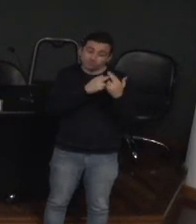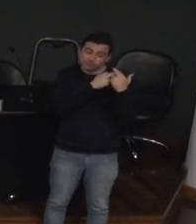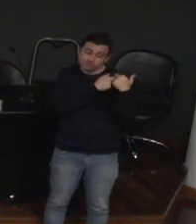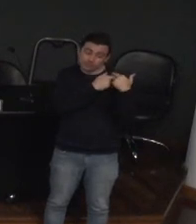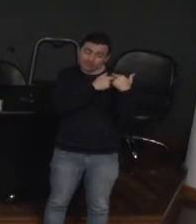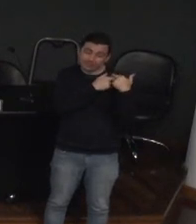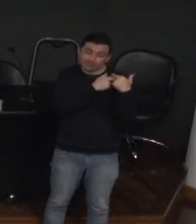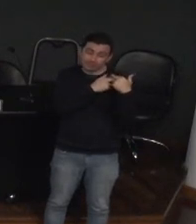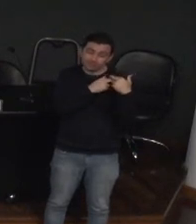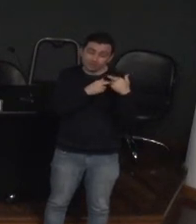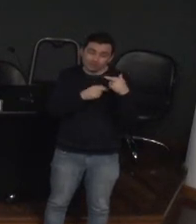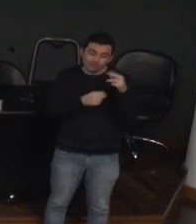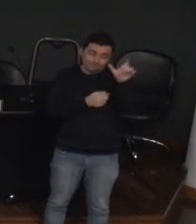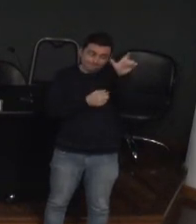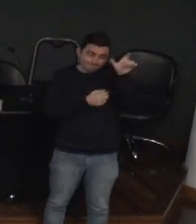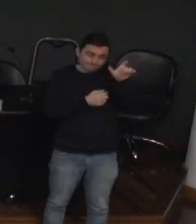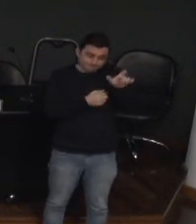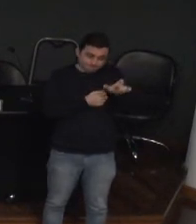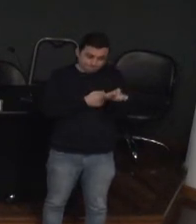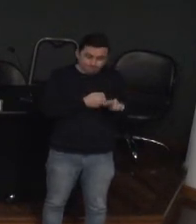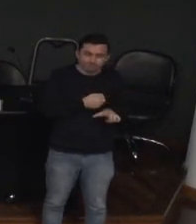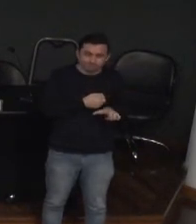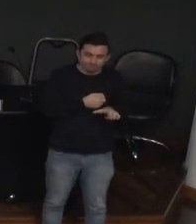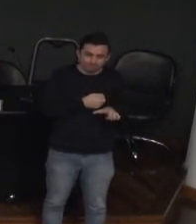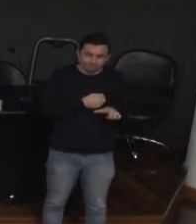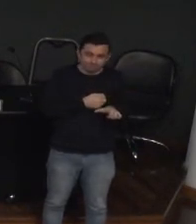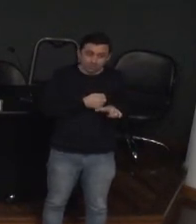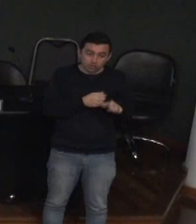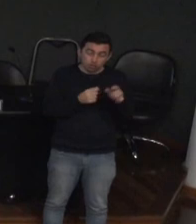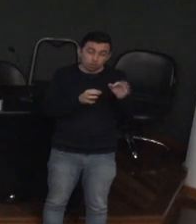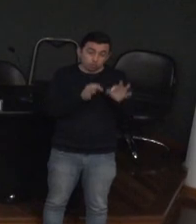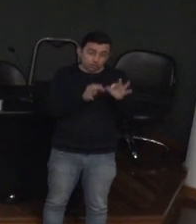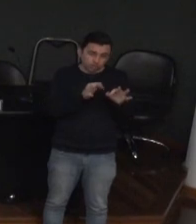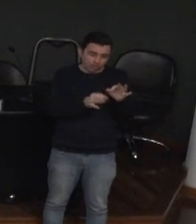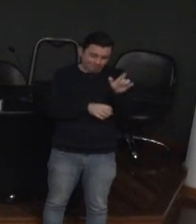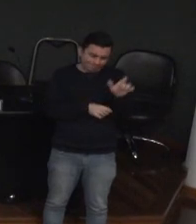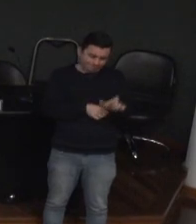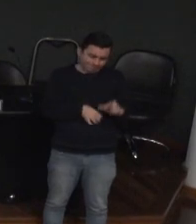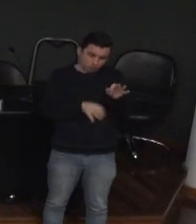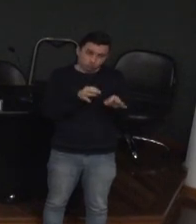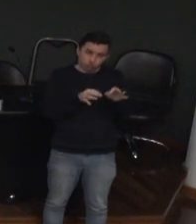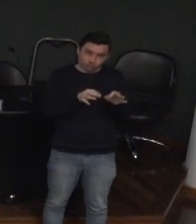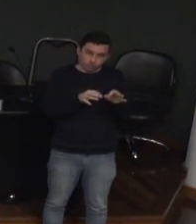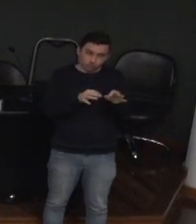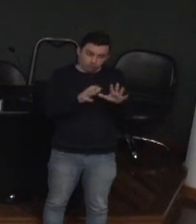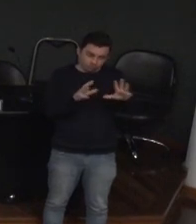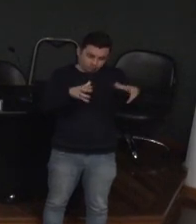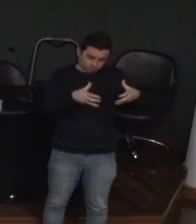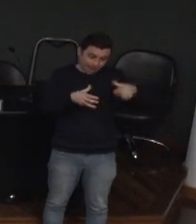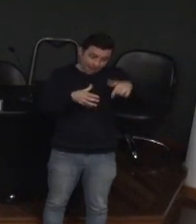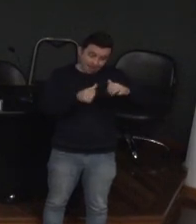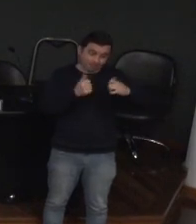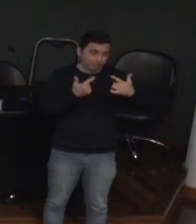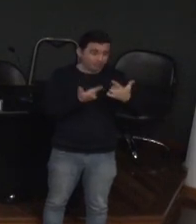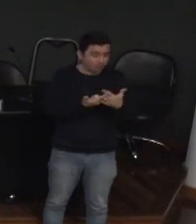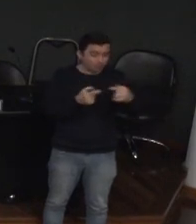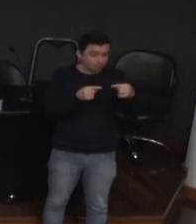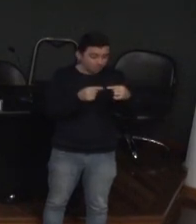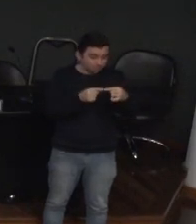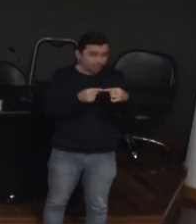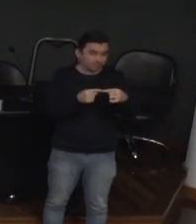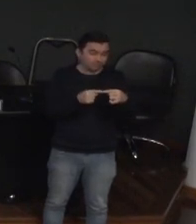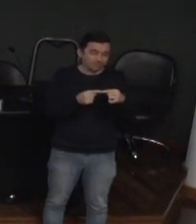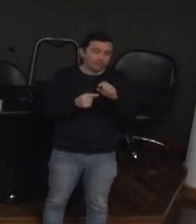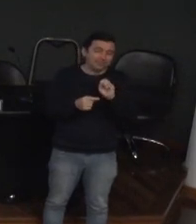da personalidade jurídica, nesse caso do órgão, né, da Assembleia.